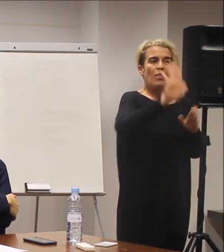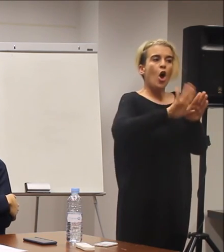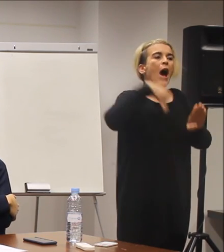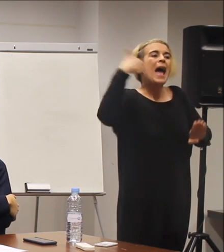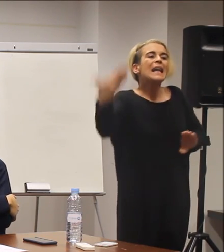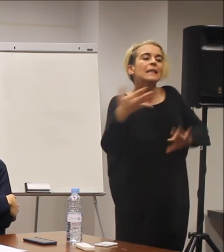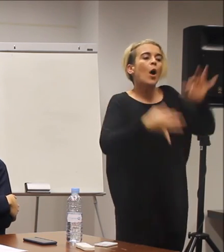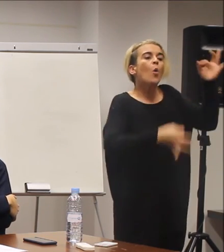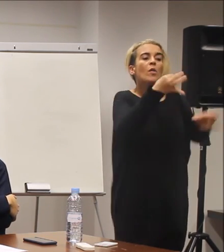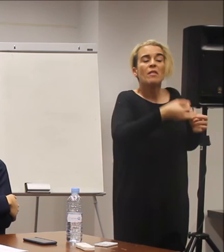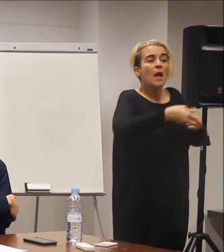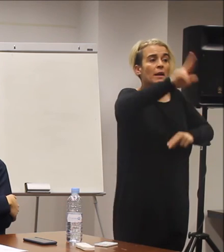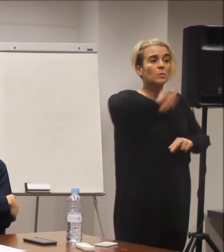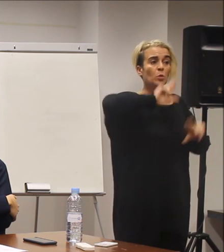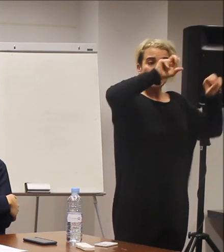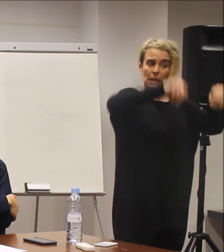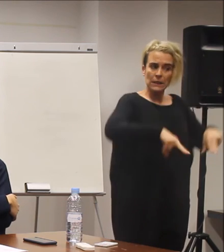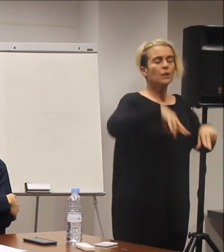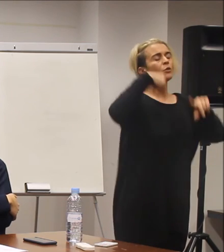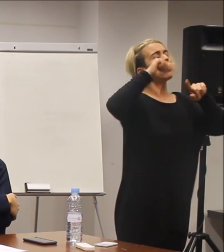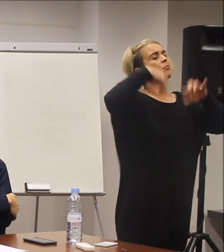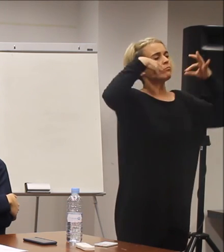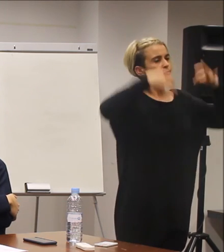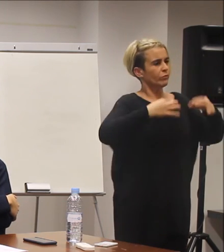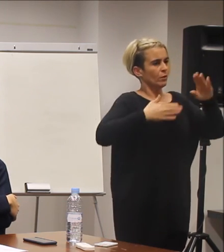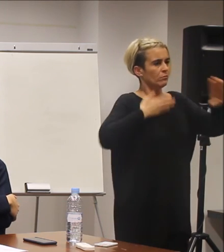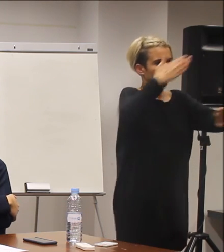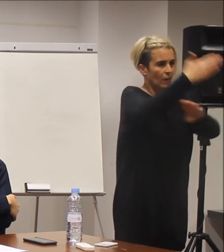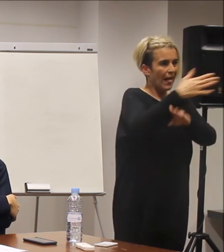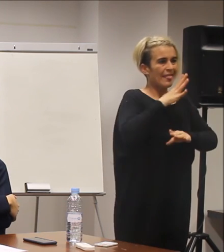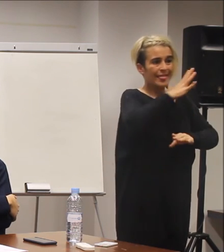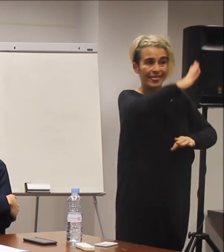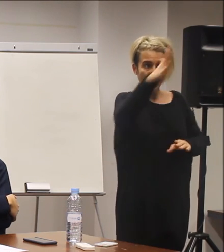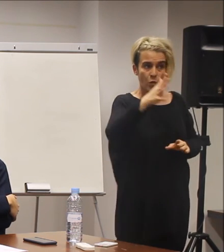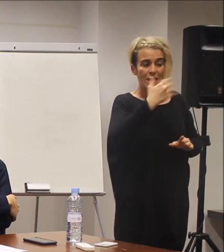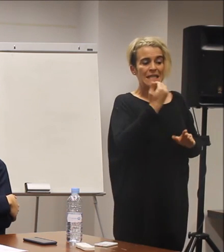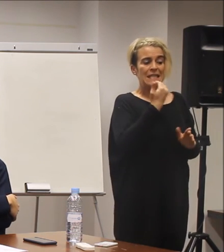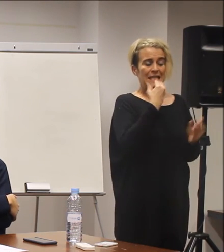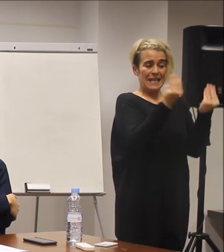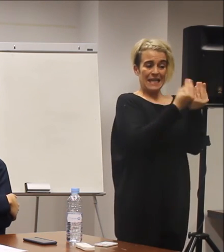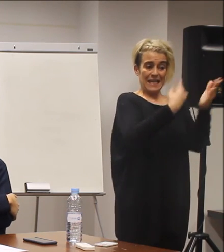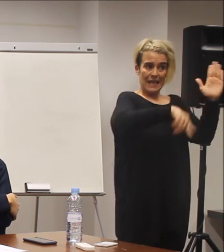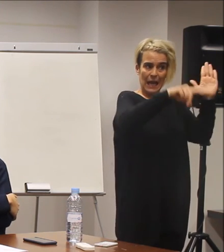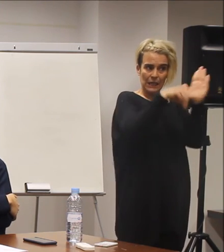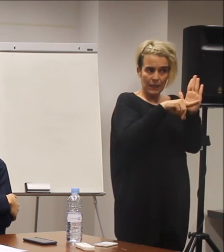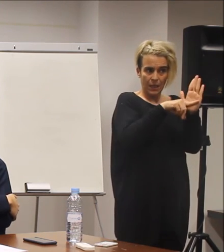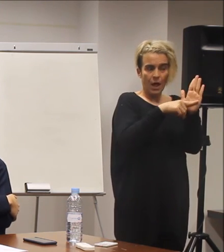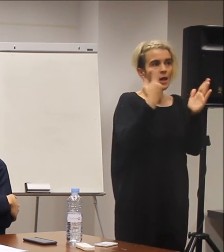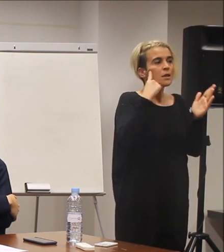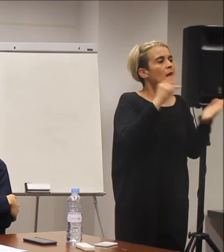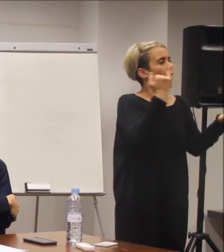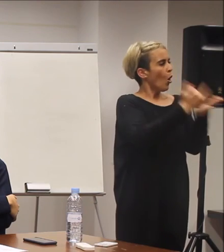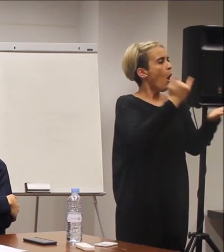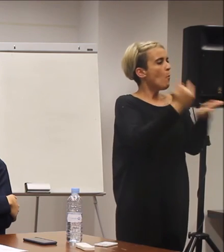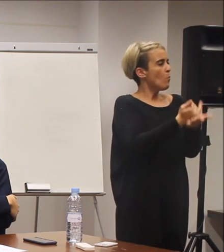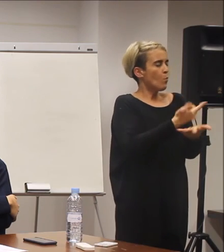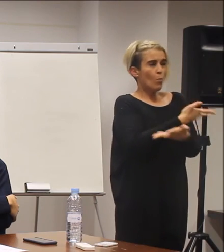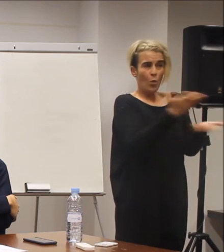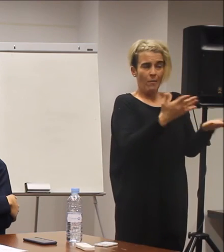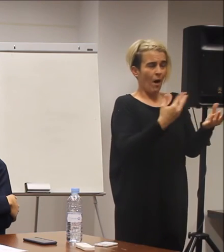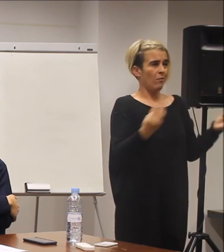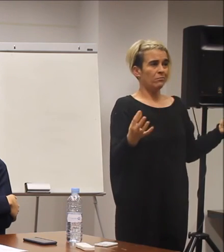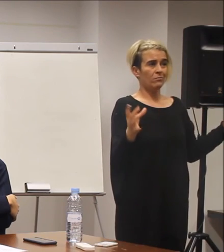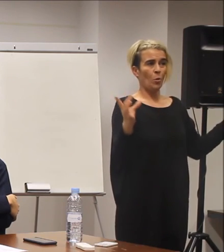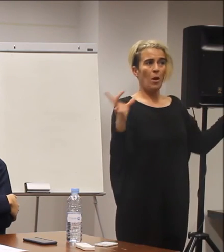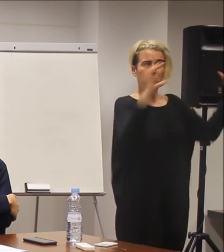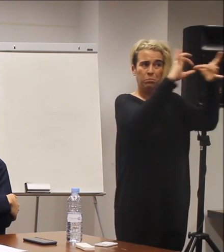no contestan, nos vamos a juicio. Y si la cantidad, evidentemente, se demostrará que no es la que decía el banco, entonces posiblemente